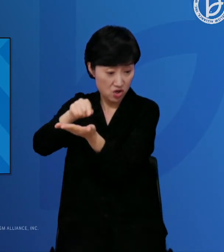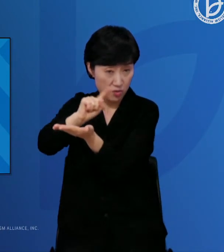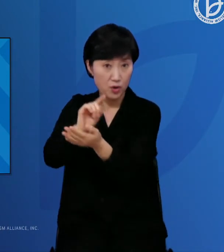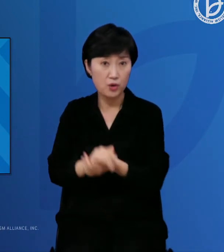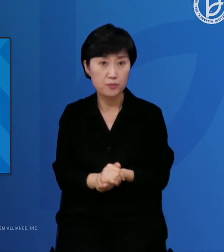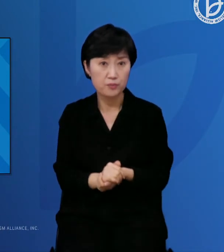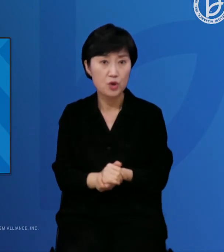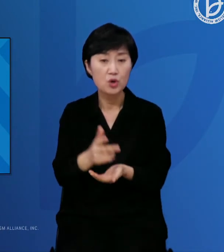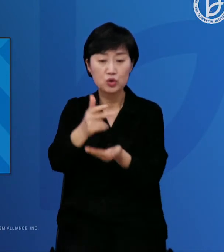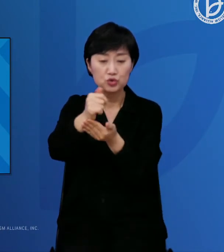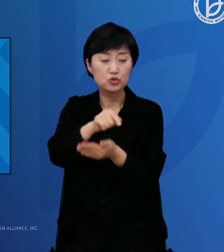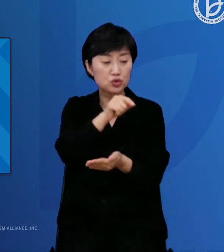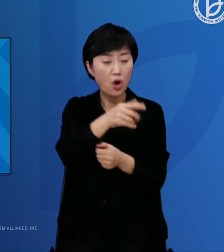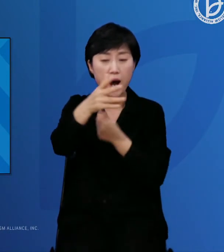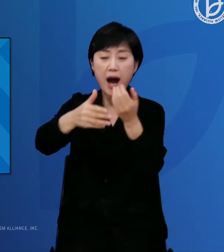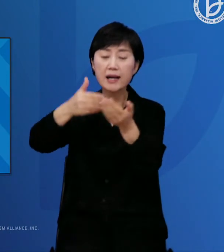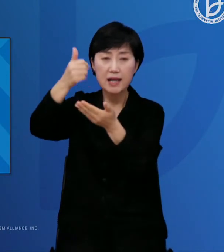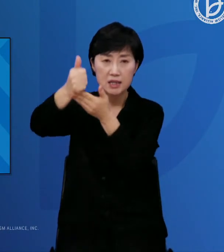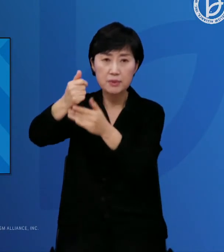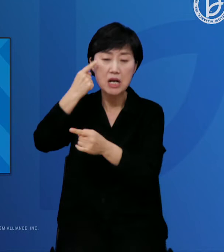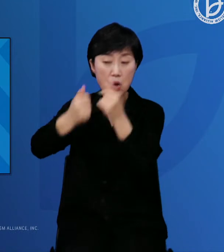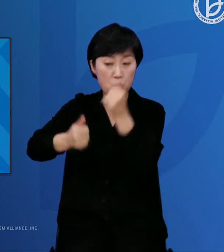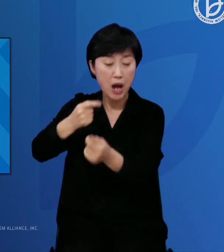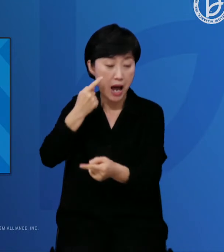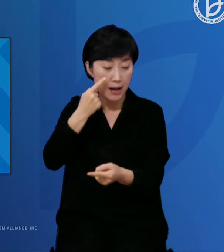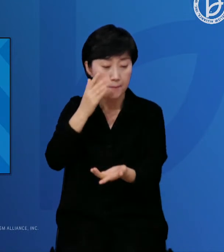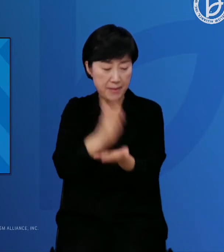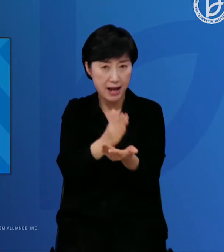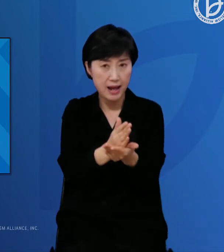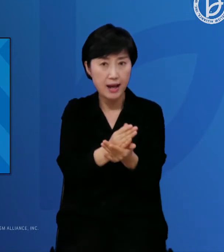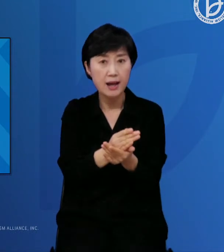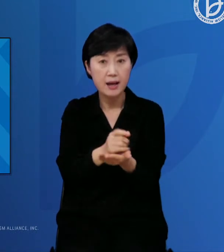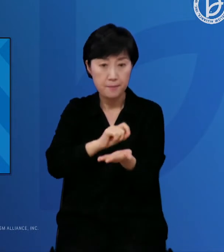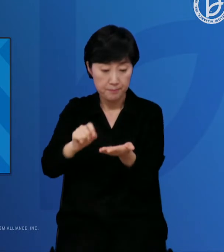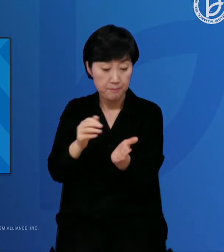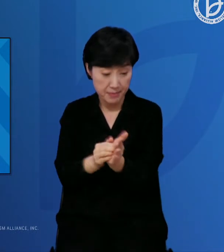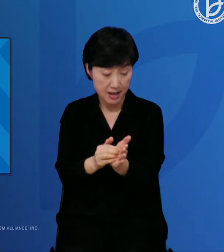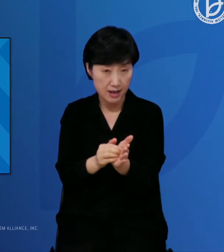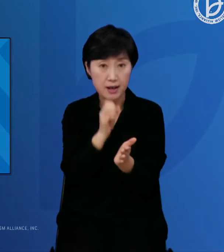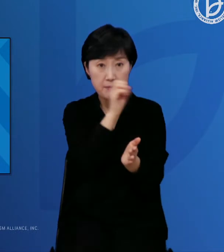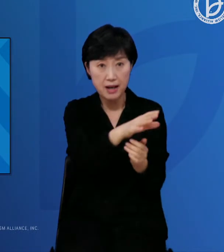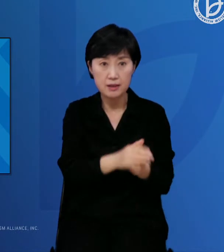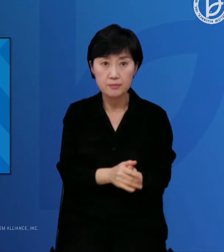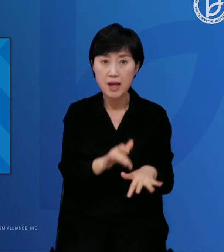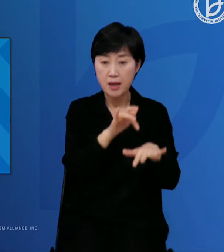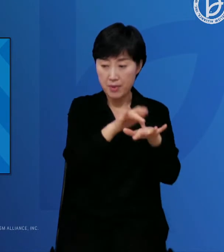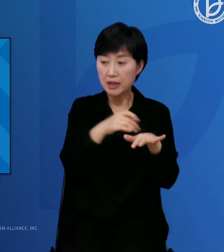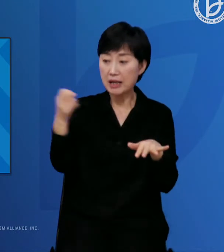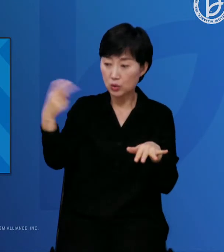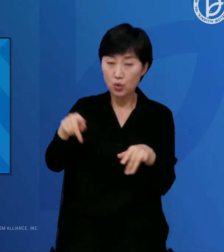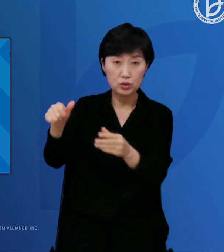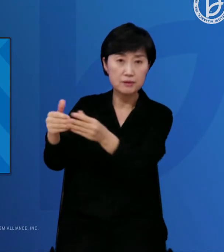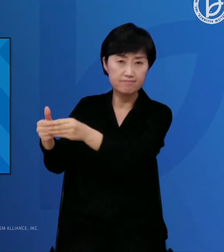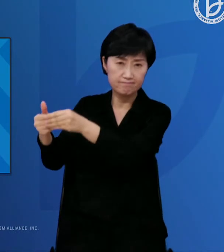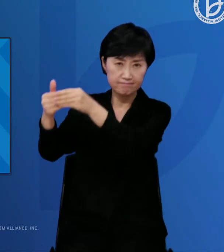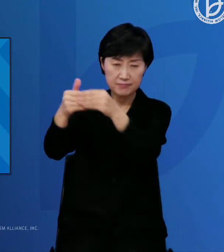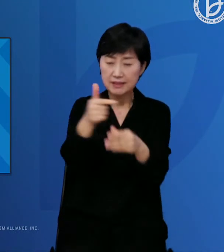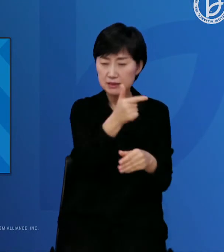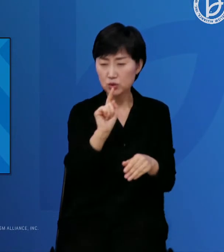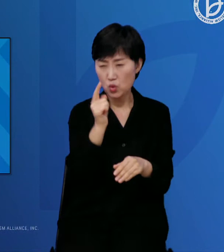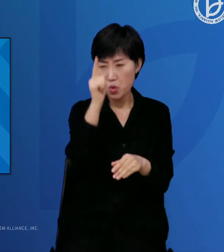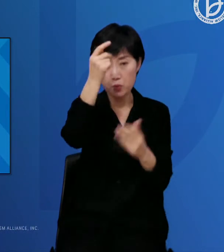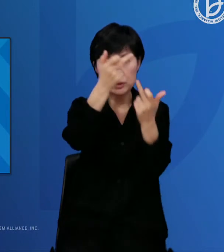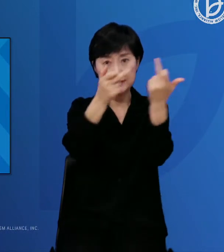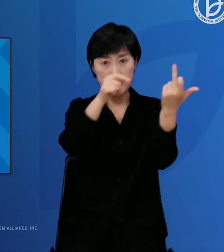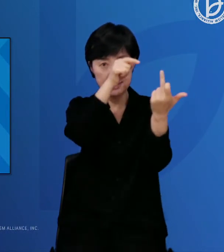기록되었으되 주 너의 하나님을 시험하지 말라 하였느니라 하시고, 마귀가 또 그를 데리고